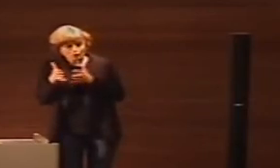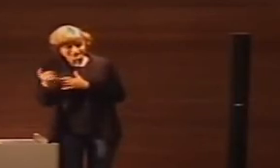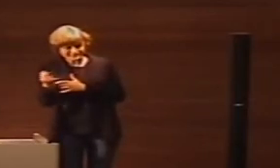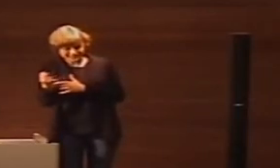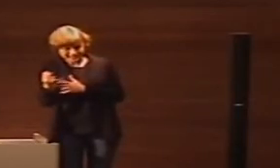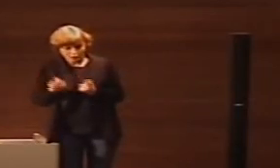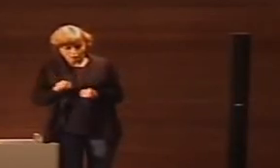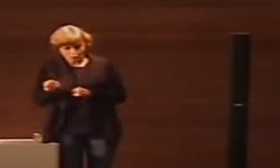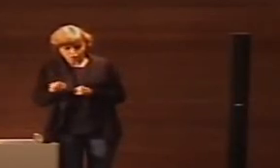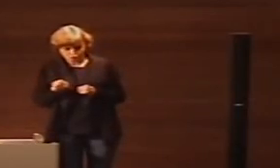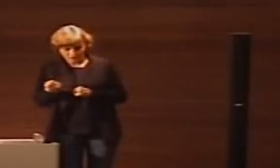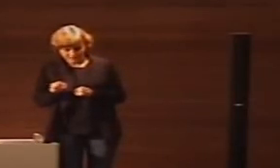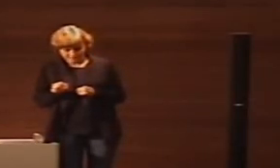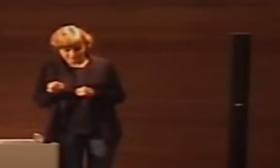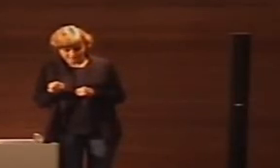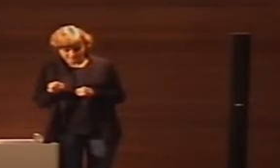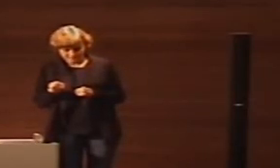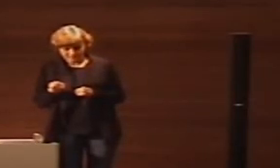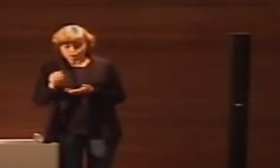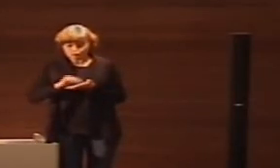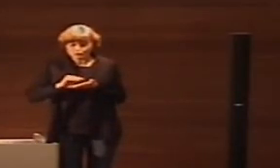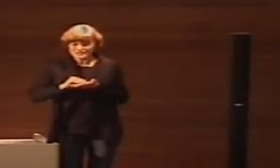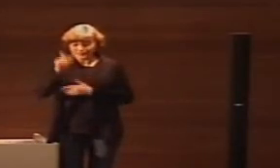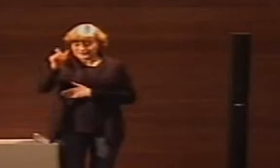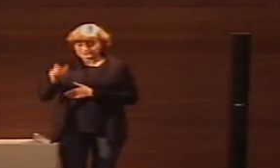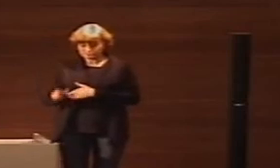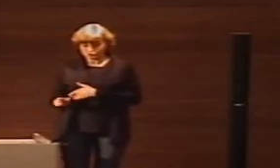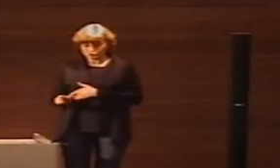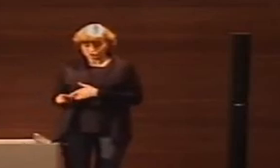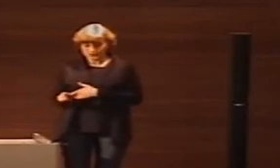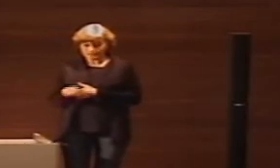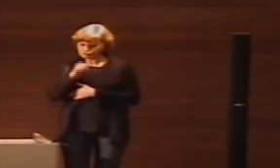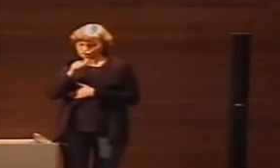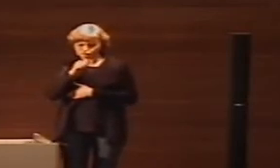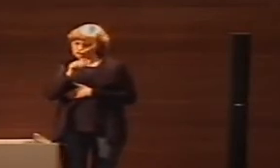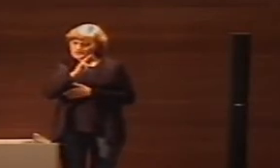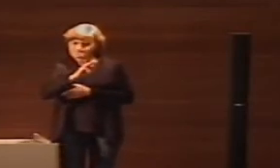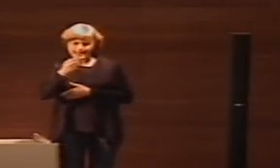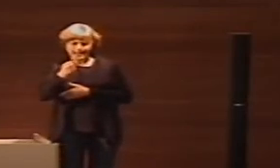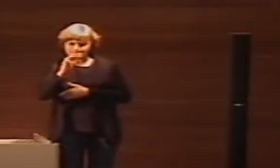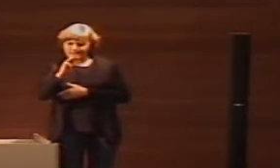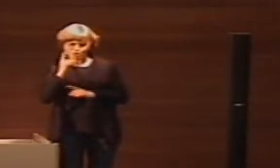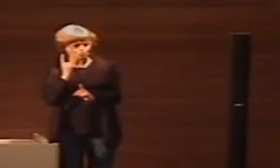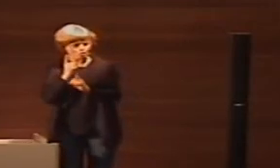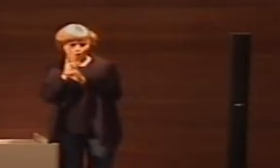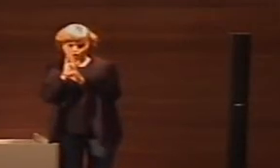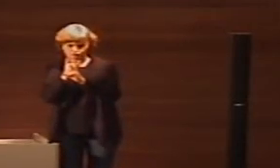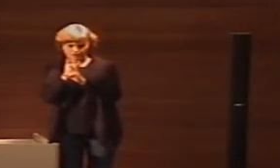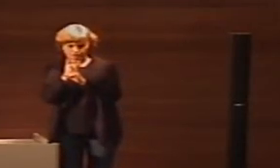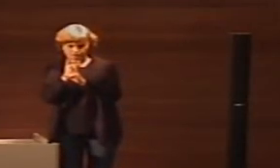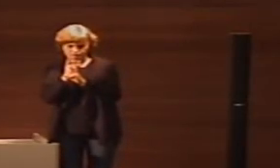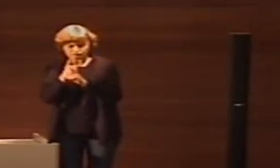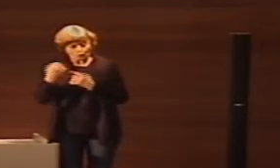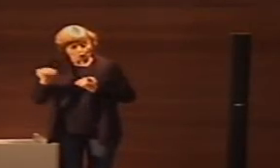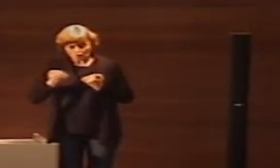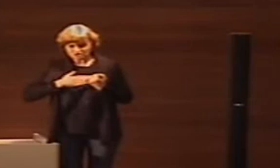de residuos a otros municipios por parte de ciudadanos que no quieren participar, y esto no cabe duda que es un problema. Y